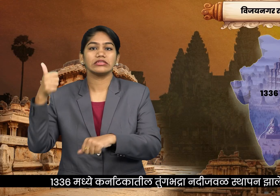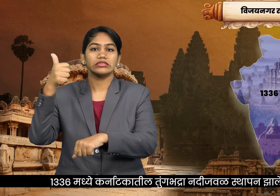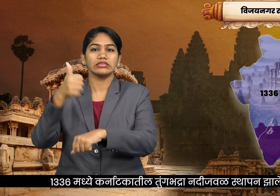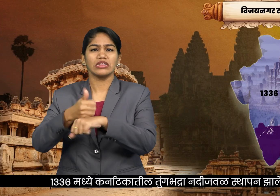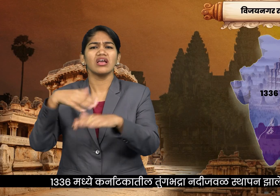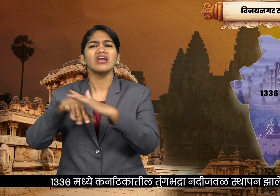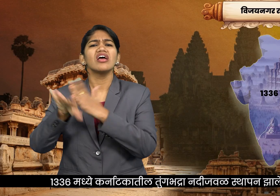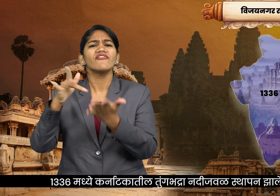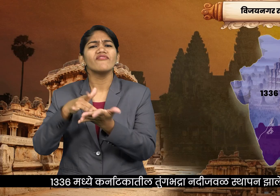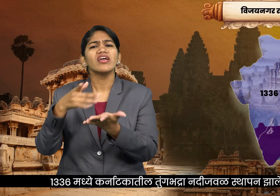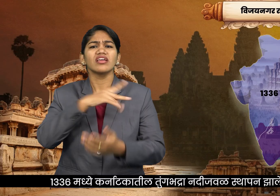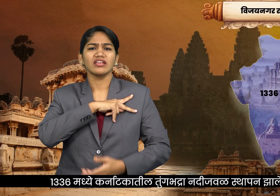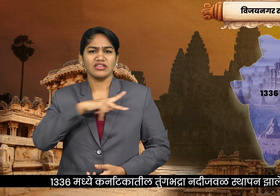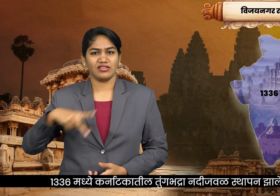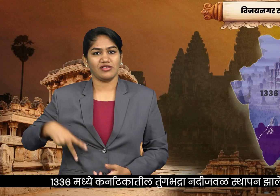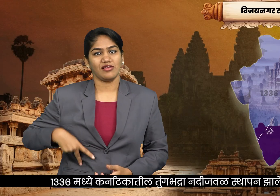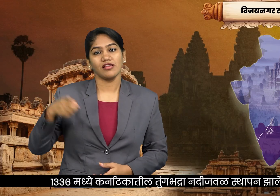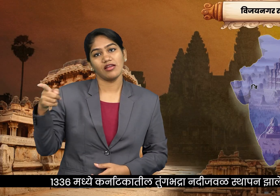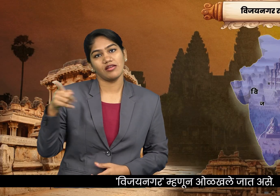झालेल विजयनगर